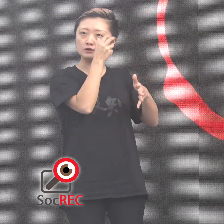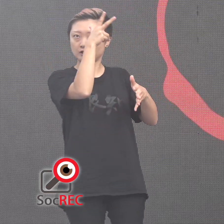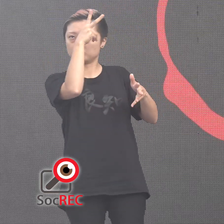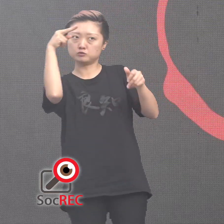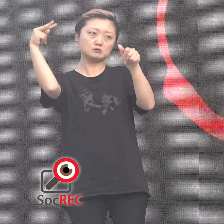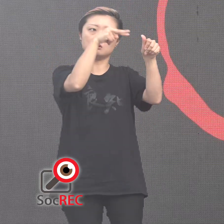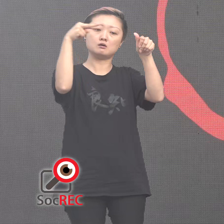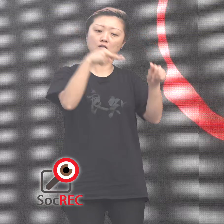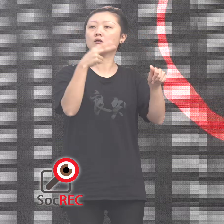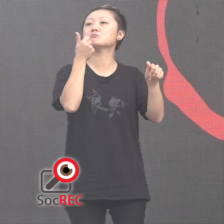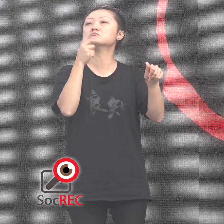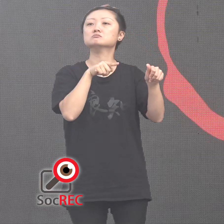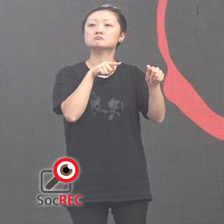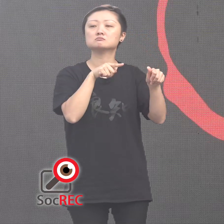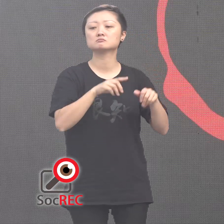力。